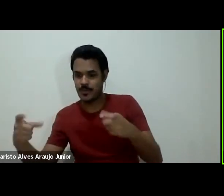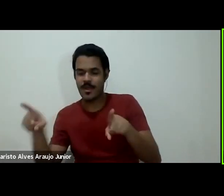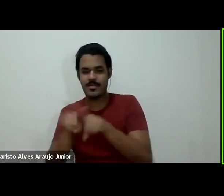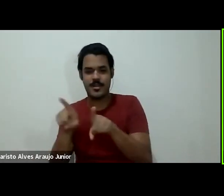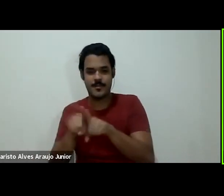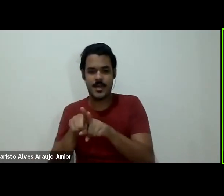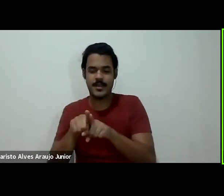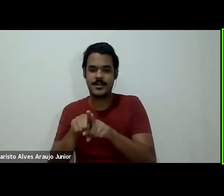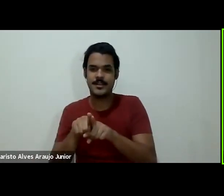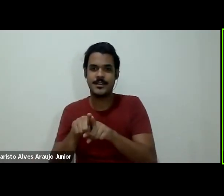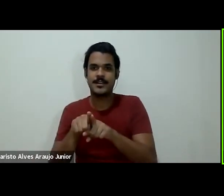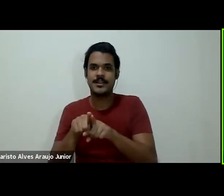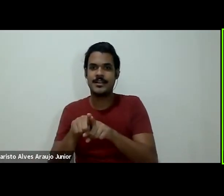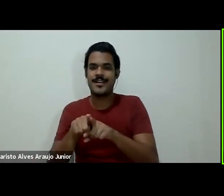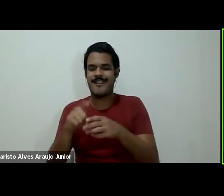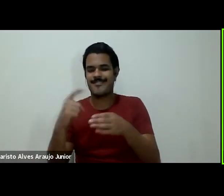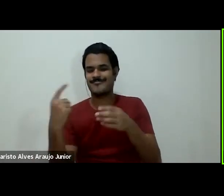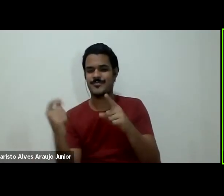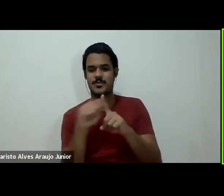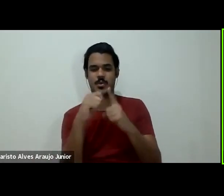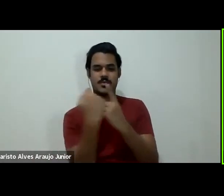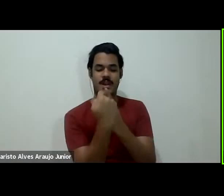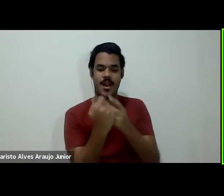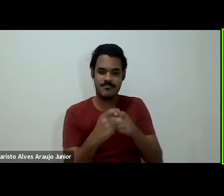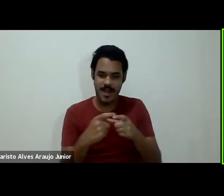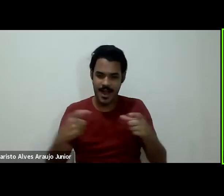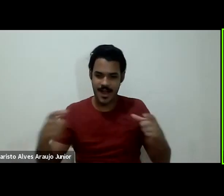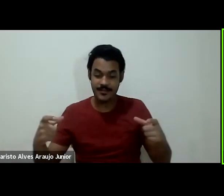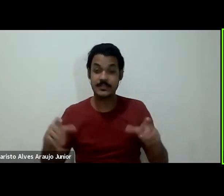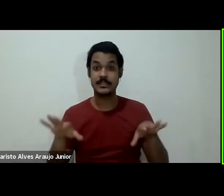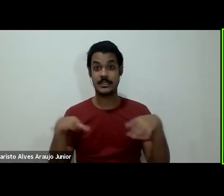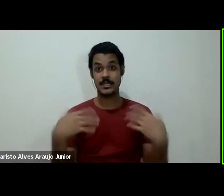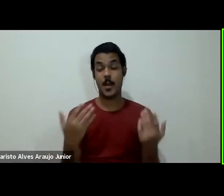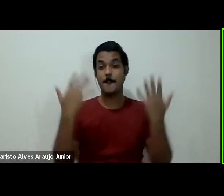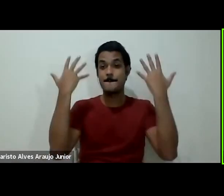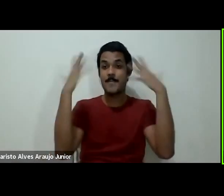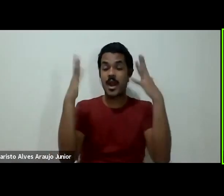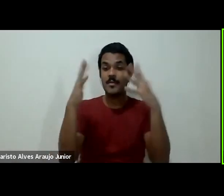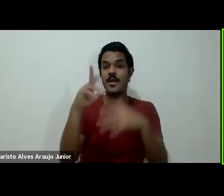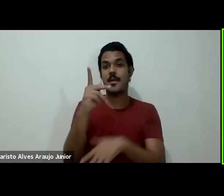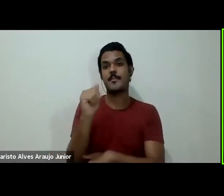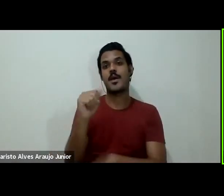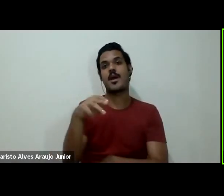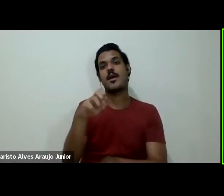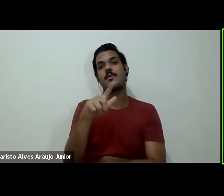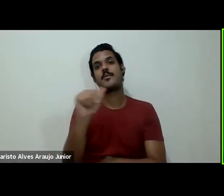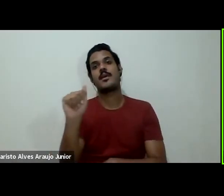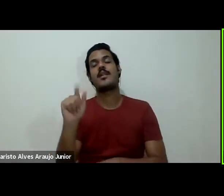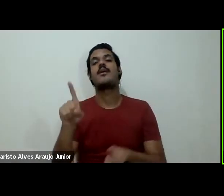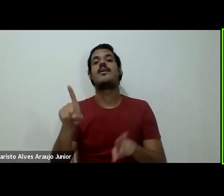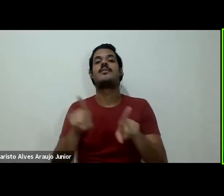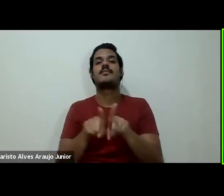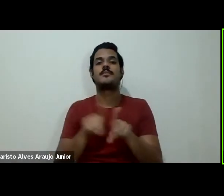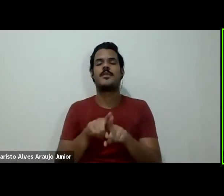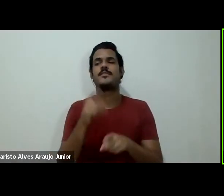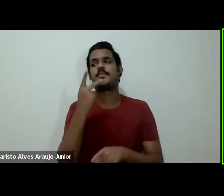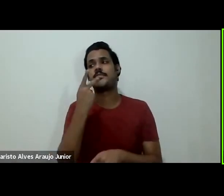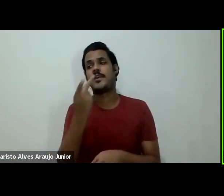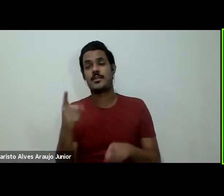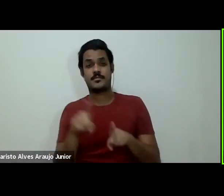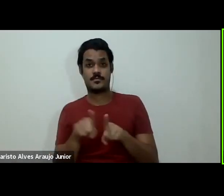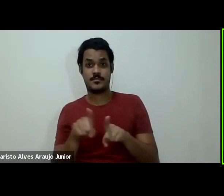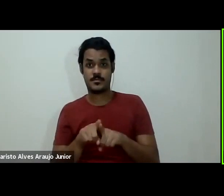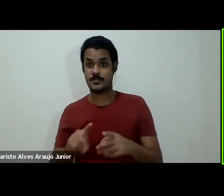processo civilizatório. Então, Pamela, mais uma vez, parabéns. E eu falo agora do lugar